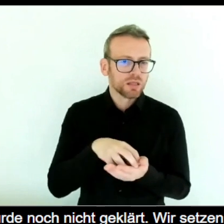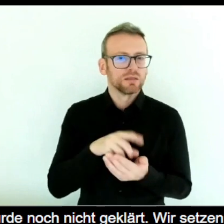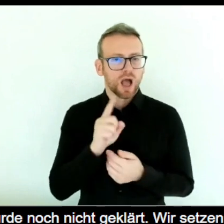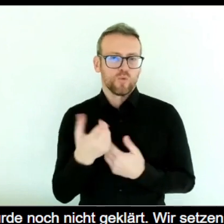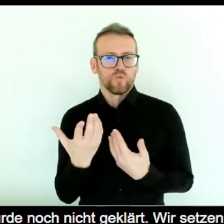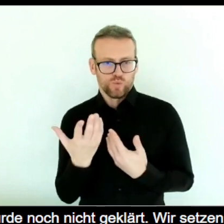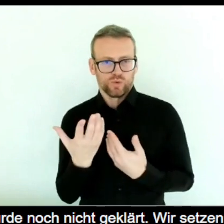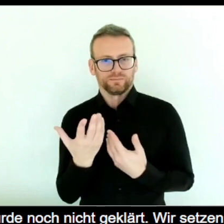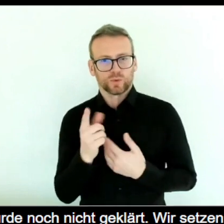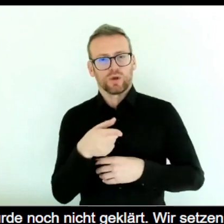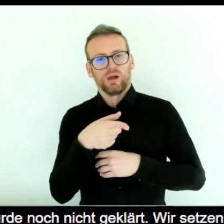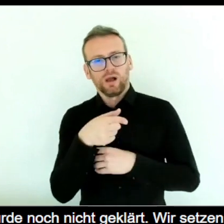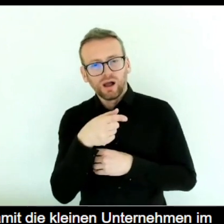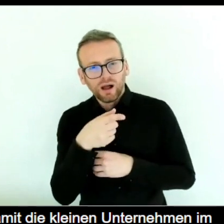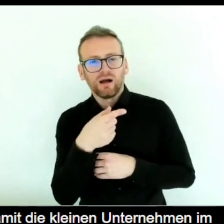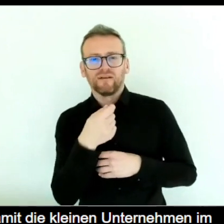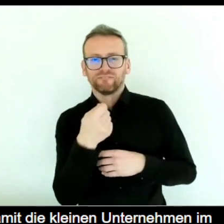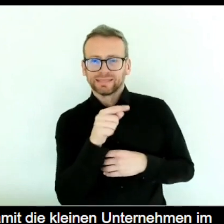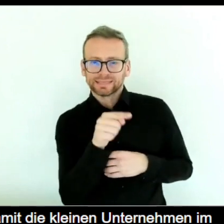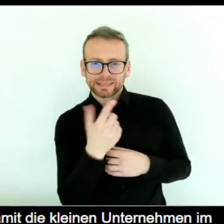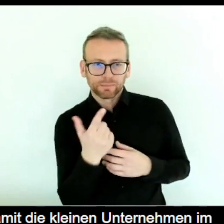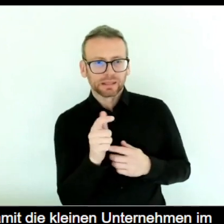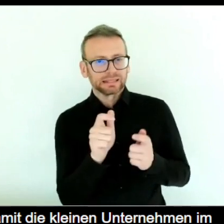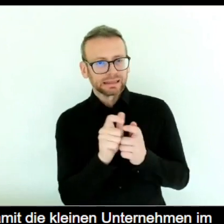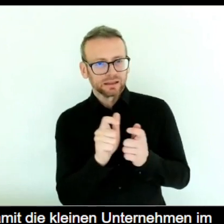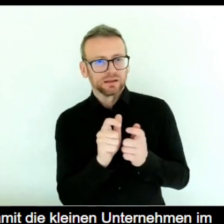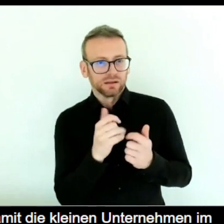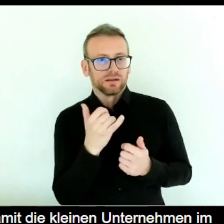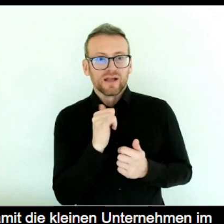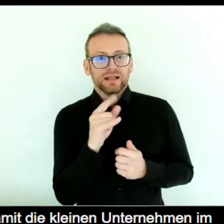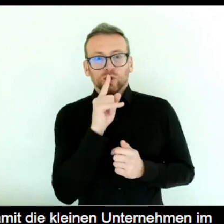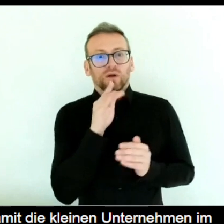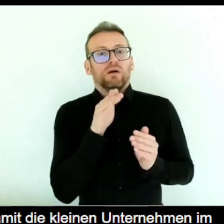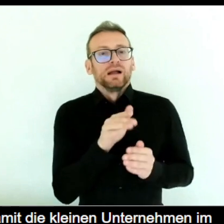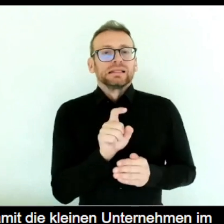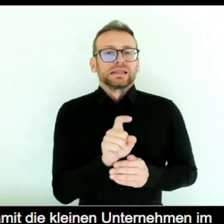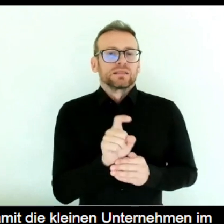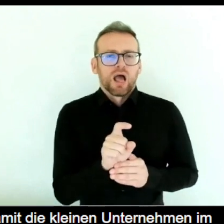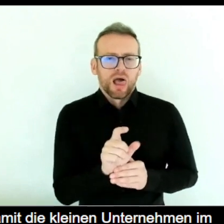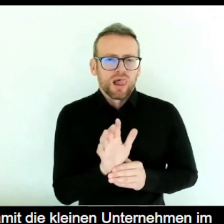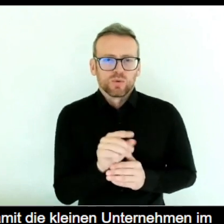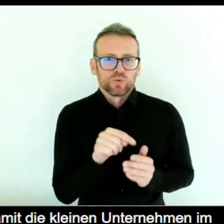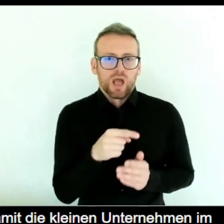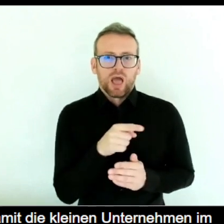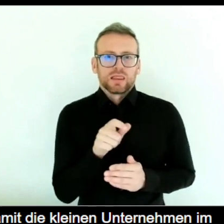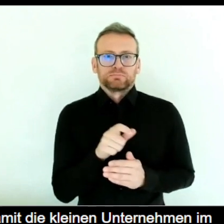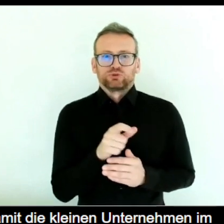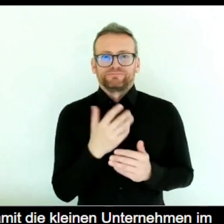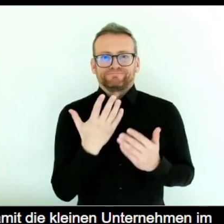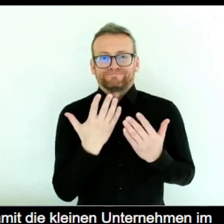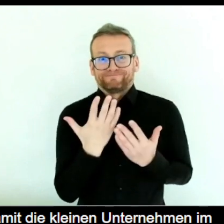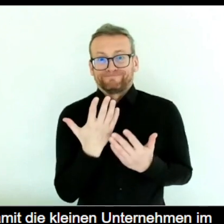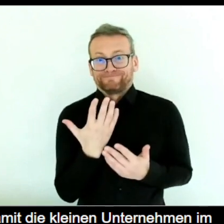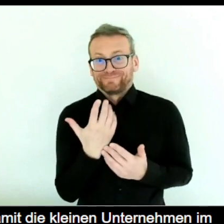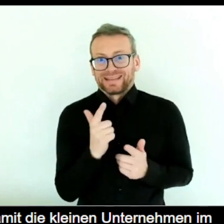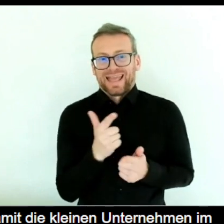wie vereinbart haben. Insbesondere muss der Bund sich auch damit beeilen, die erforderlichen finanziellen Mittel zur